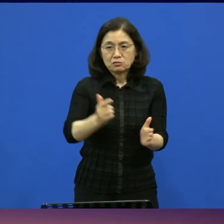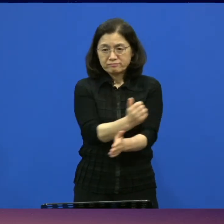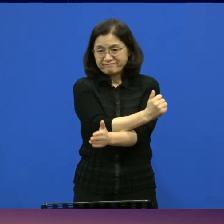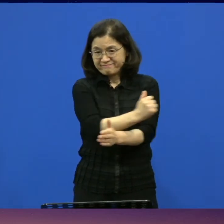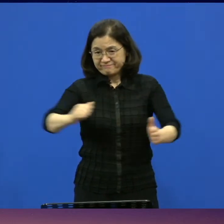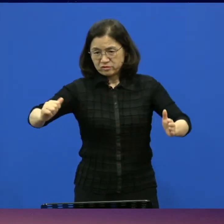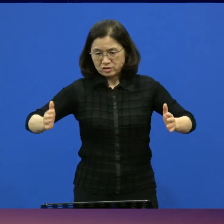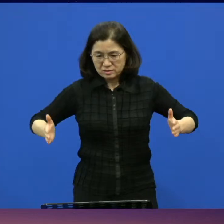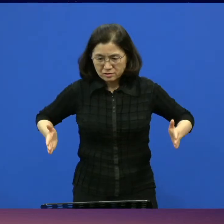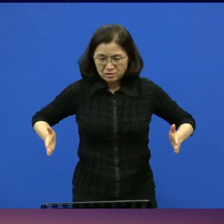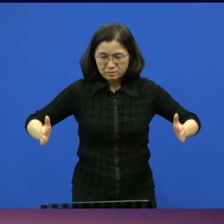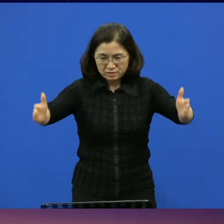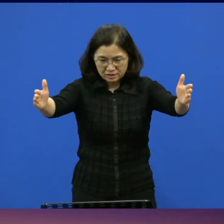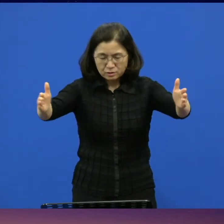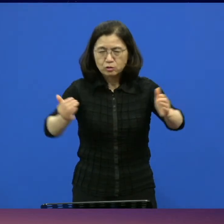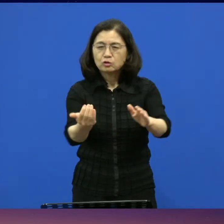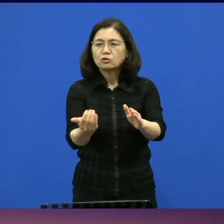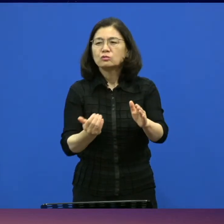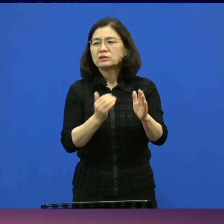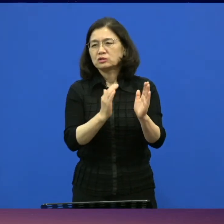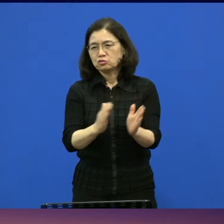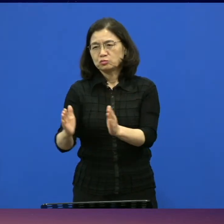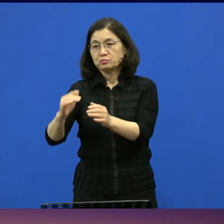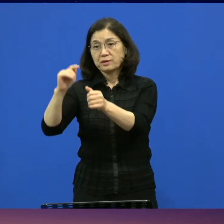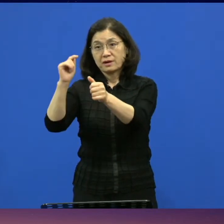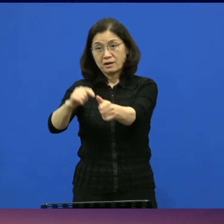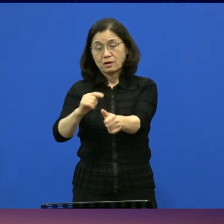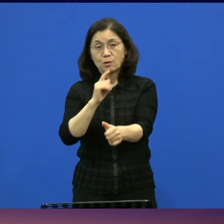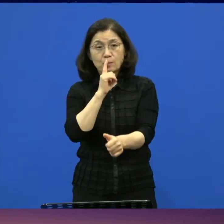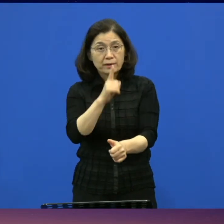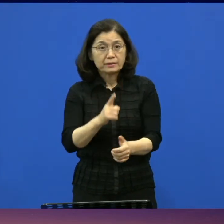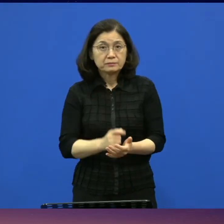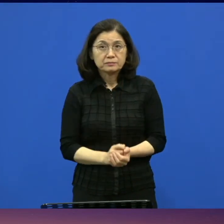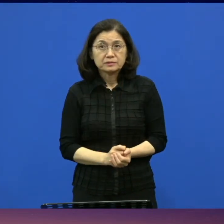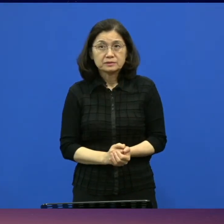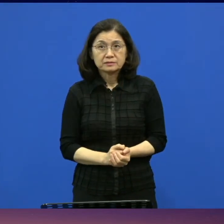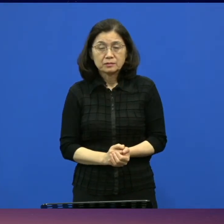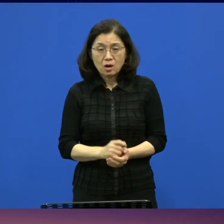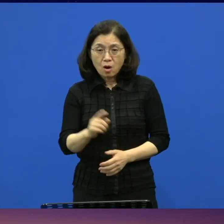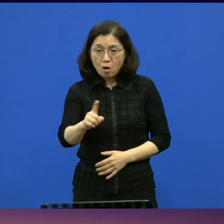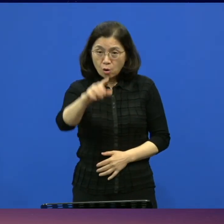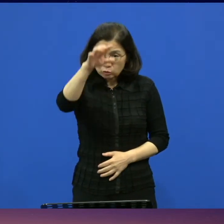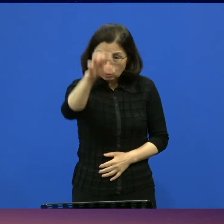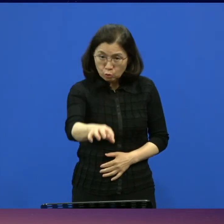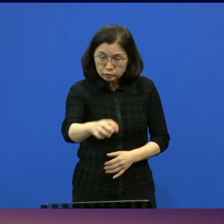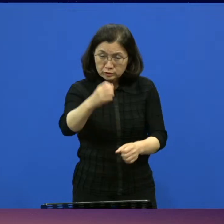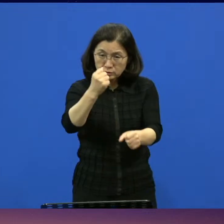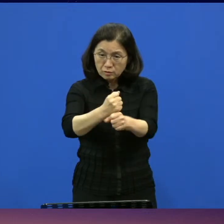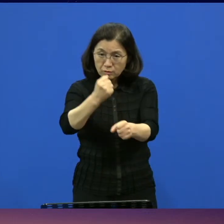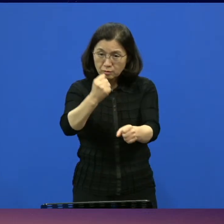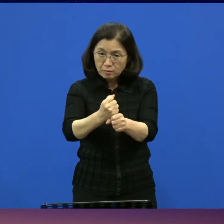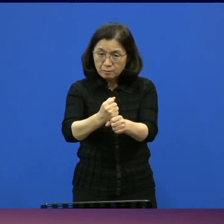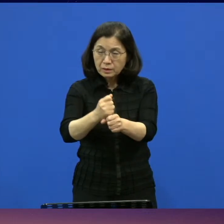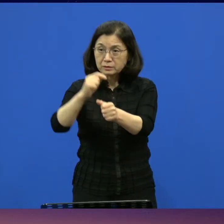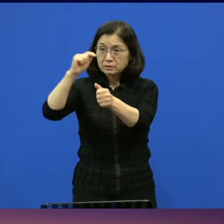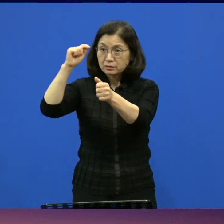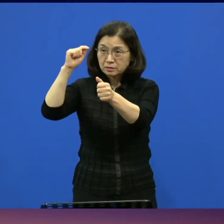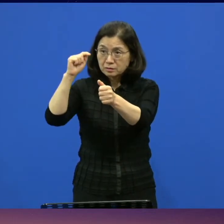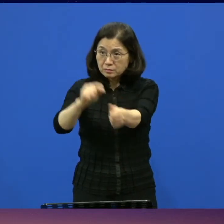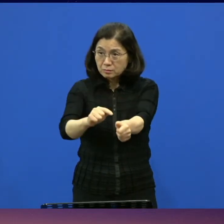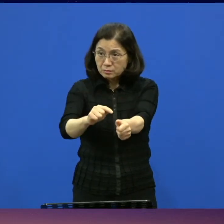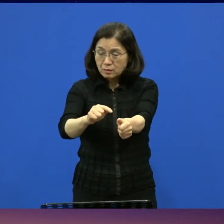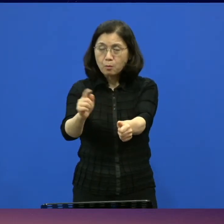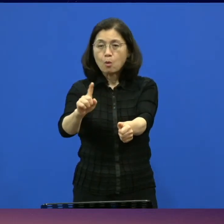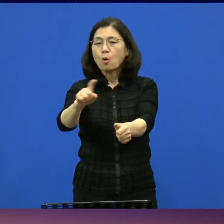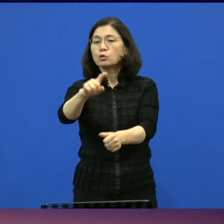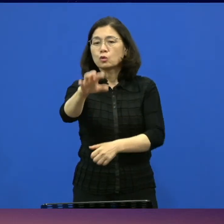여호와가 다가오시도록 해야 된다. 자, 그런데 어디에서 만들어라는 거죠? 사막에서, 그리고 광야에서.